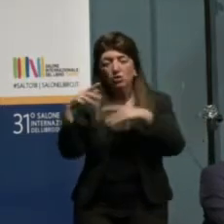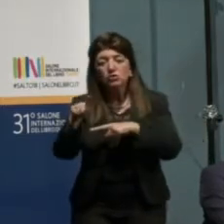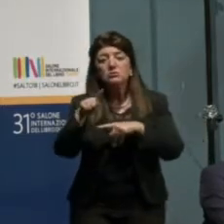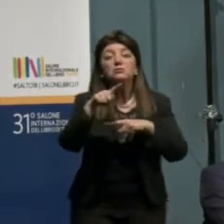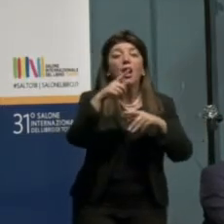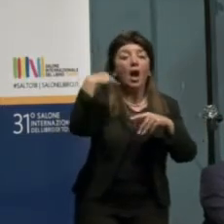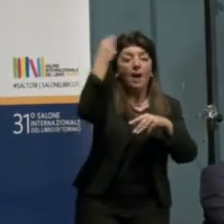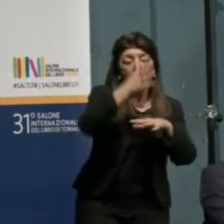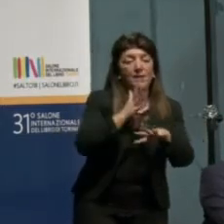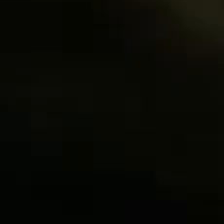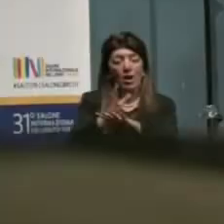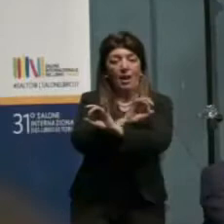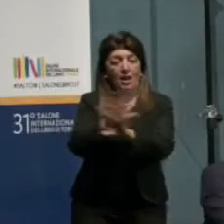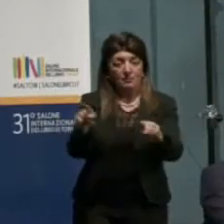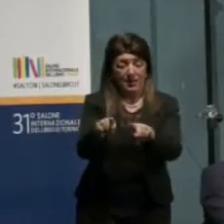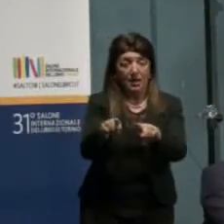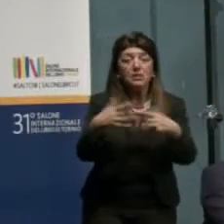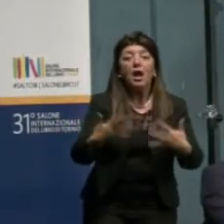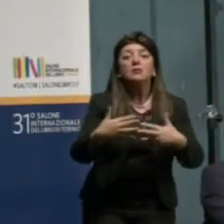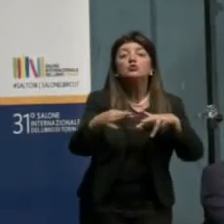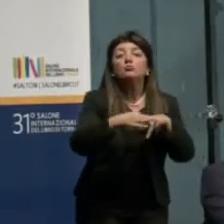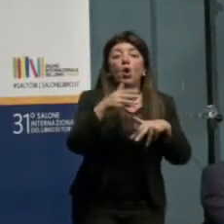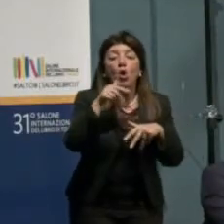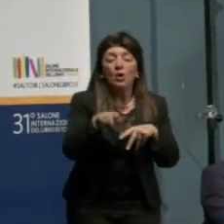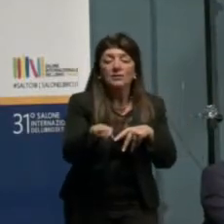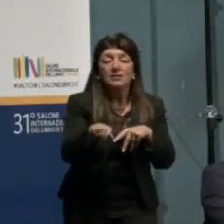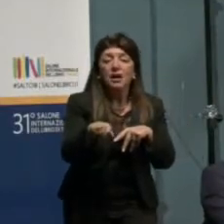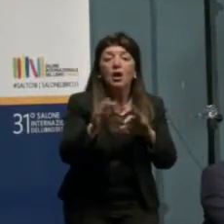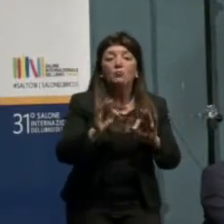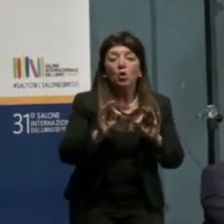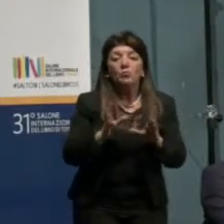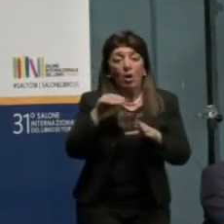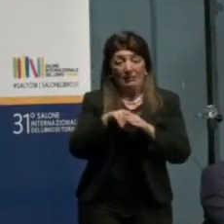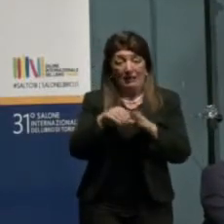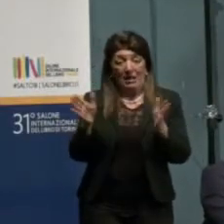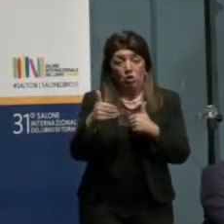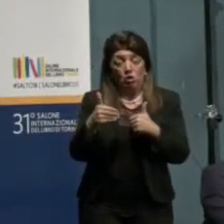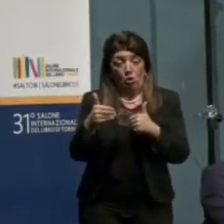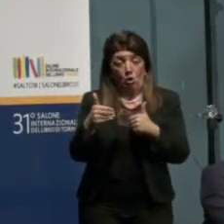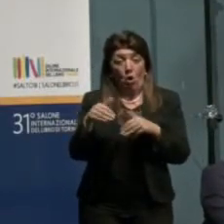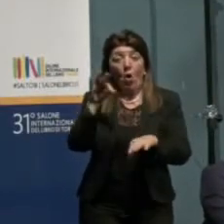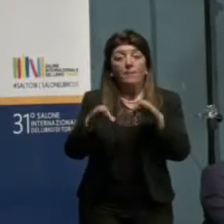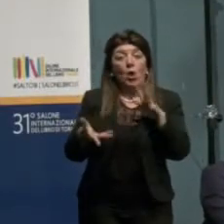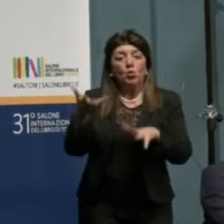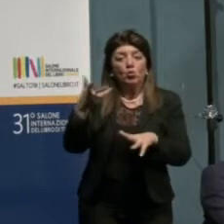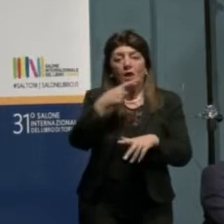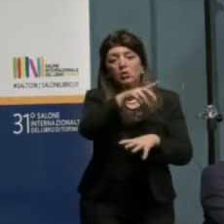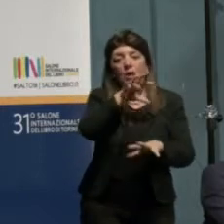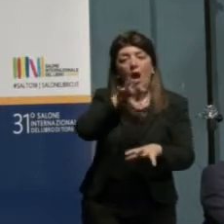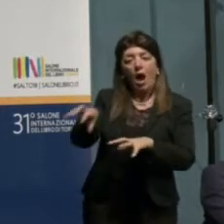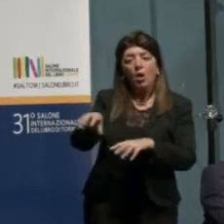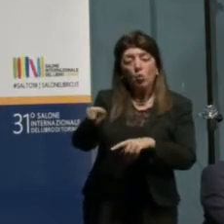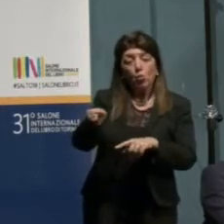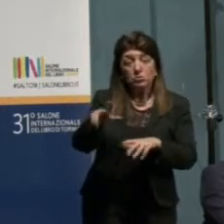liberati la moglie attualmente nella stanza con il procuratore e l'accusa che sta per essere